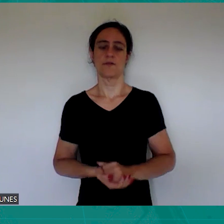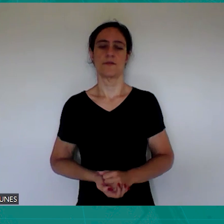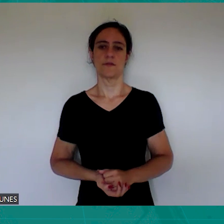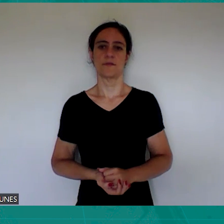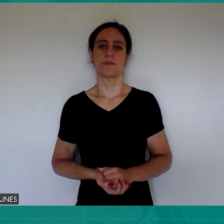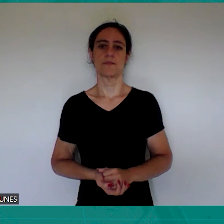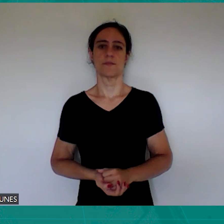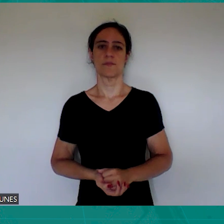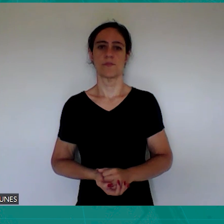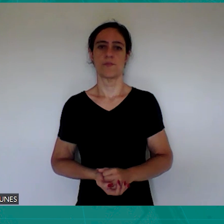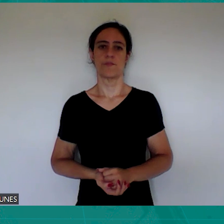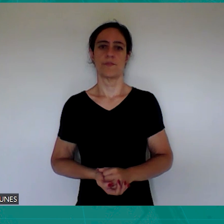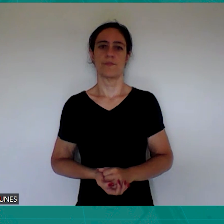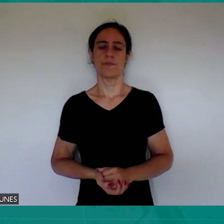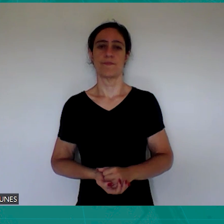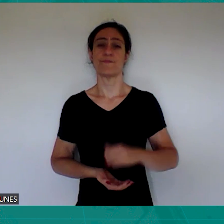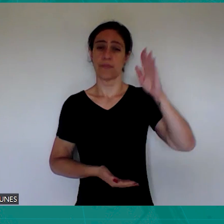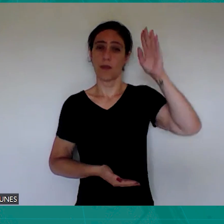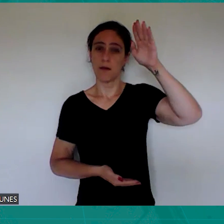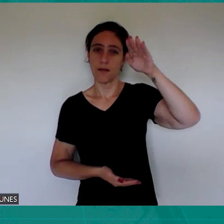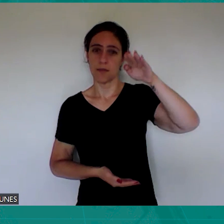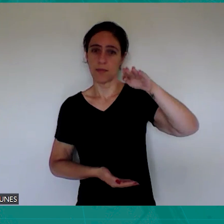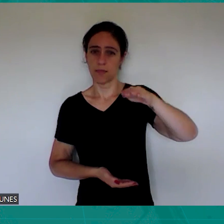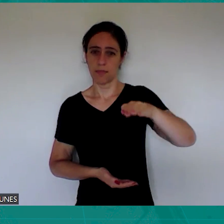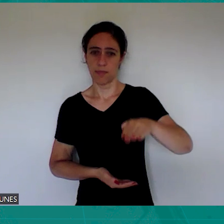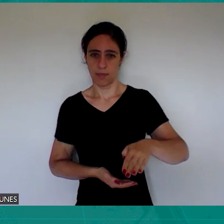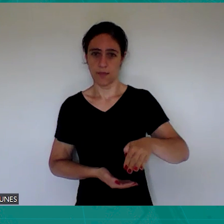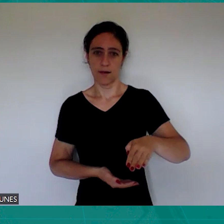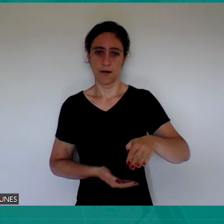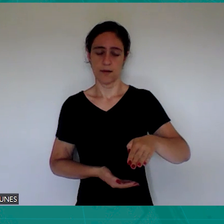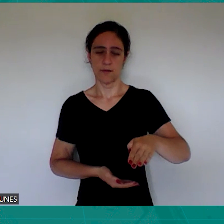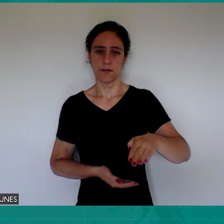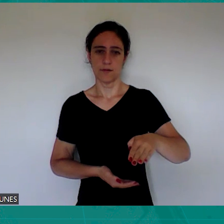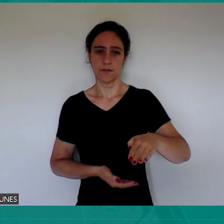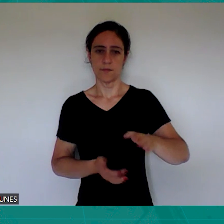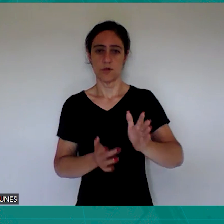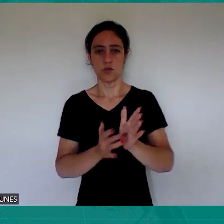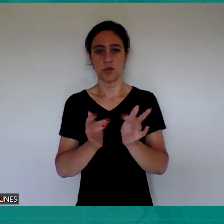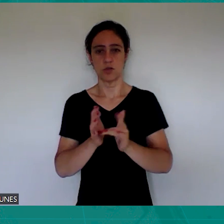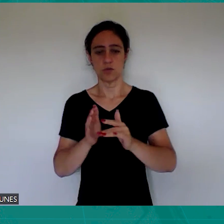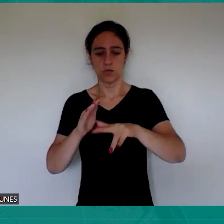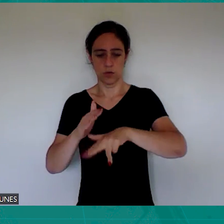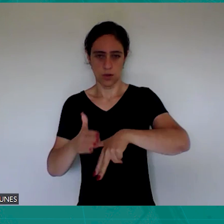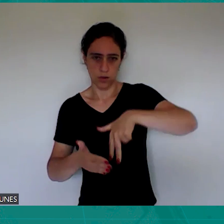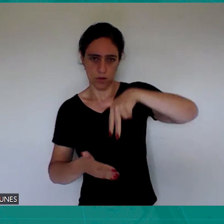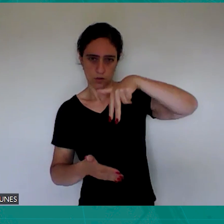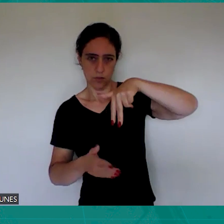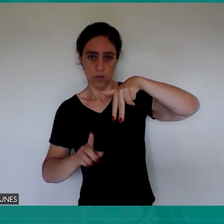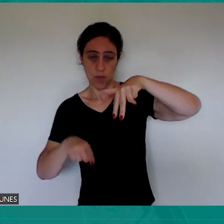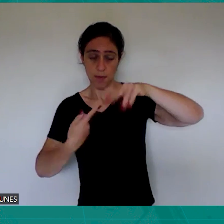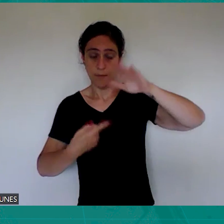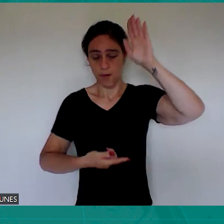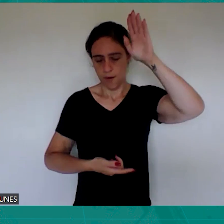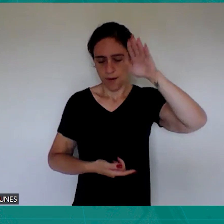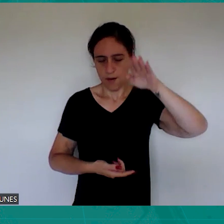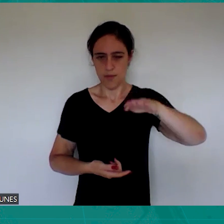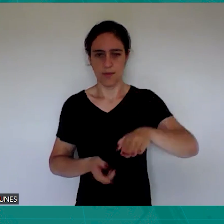Ao cair da tarde daquele dia, depois da ressurreição de Jesus, os